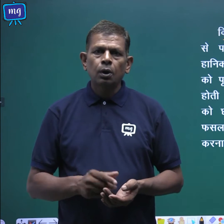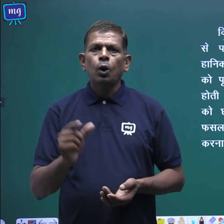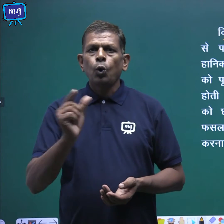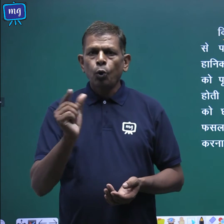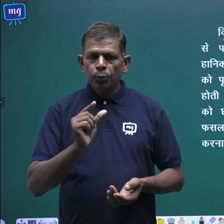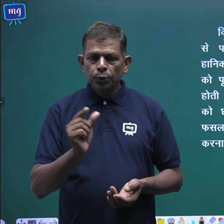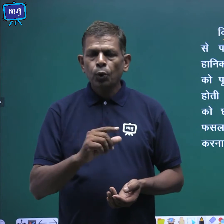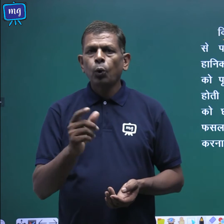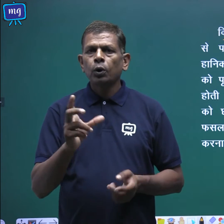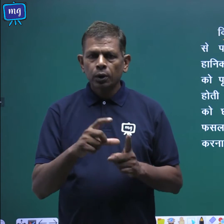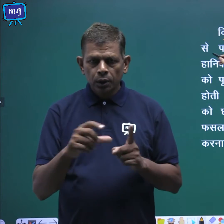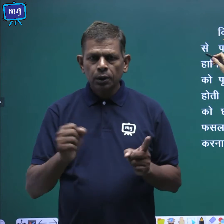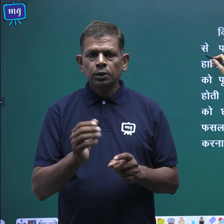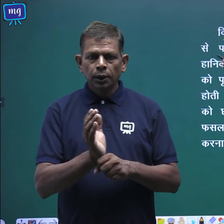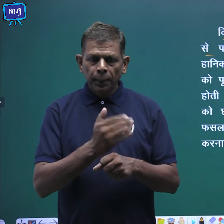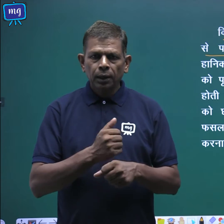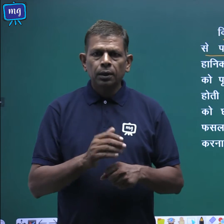उपयोग करने से पहले